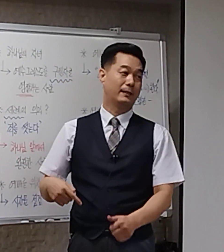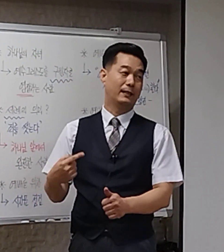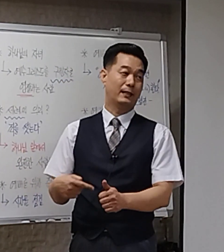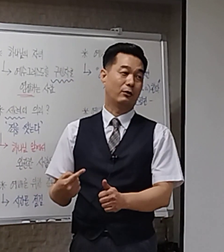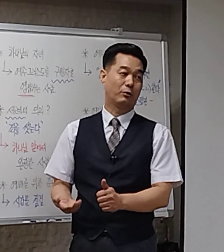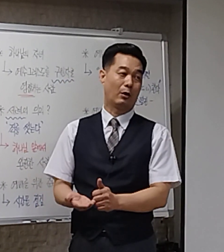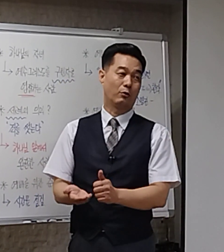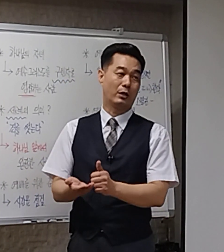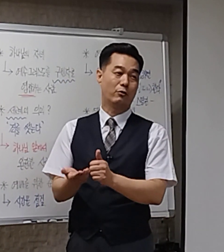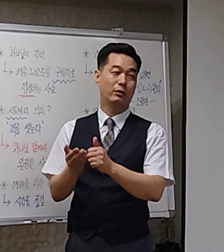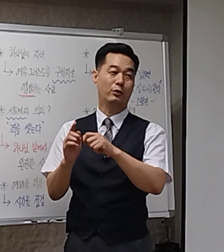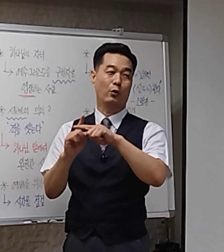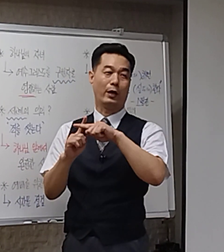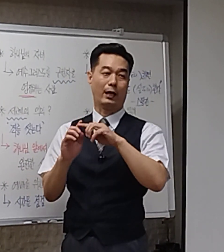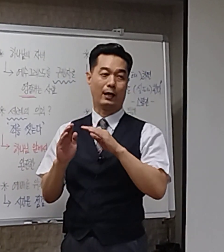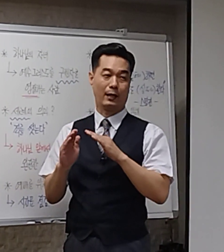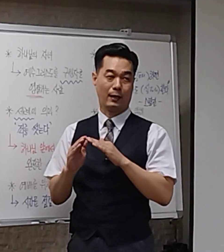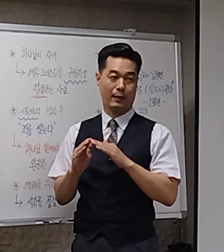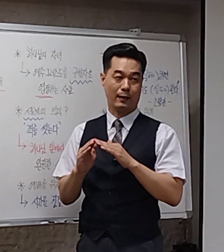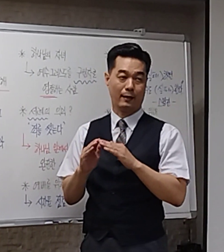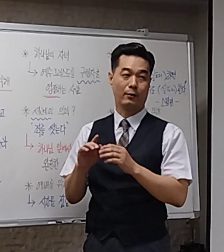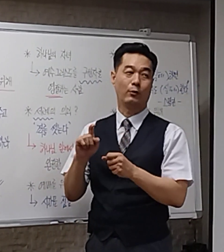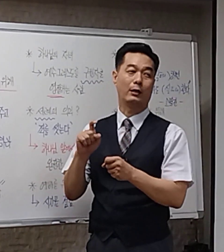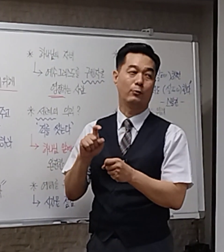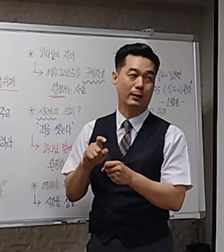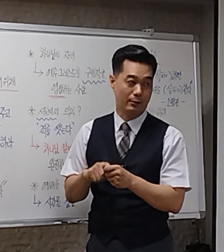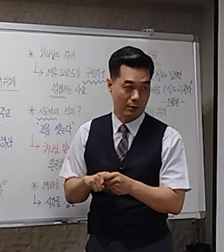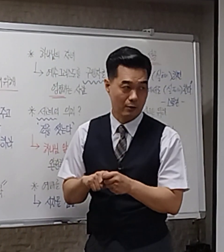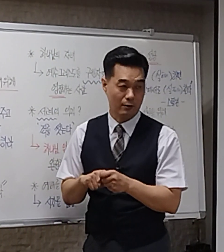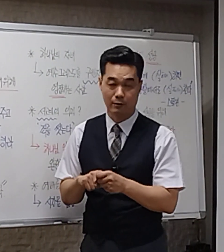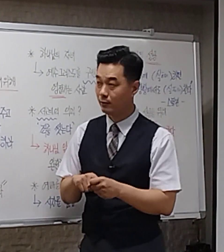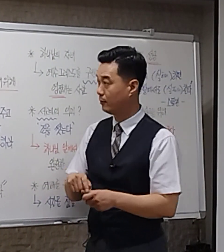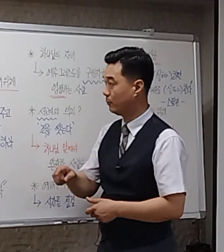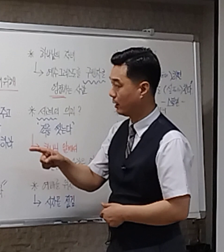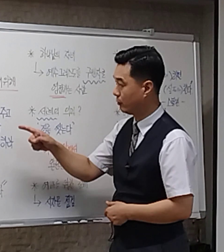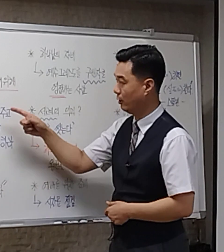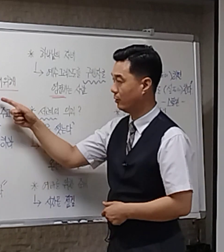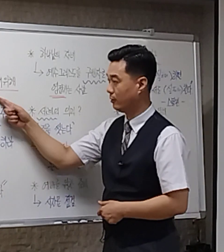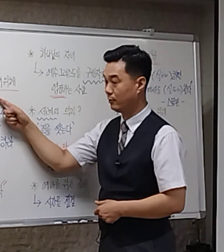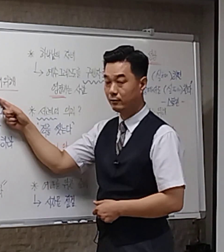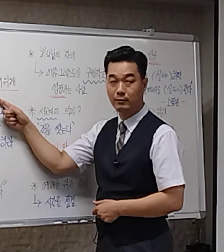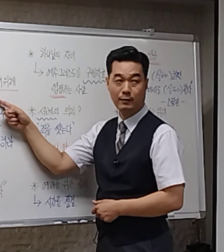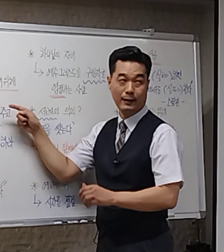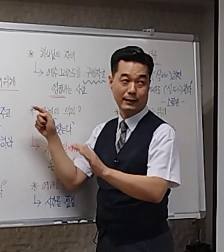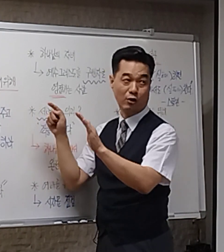제자를 양육하고 키우는 교회 되기 위해서 뭐라고요? 가서